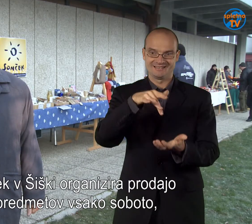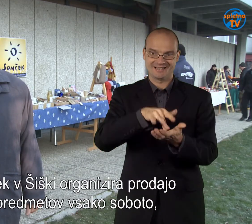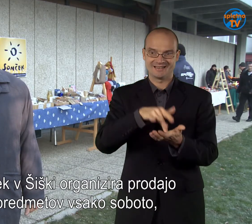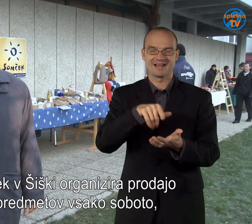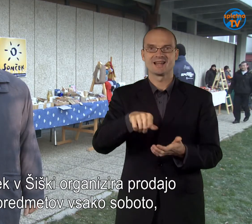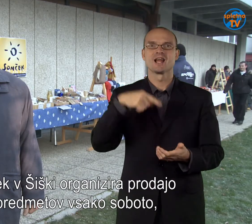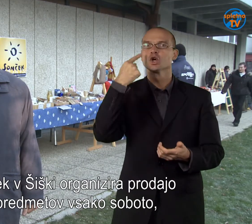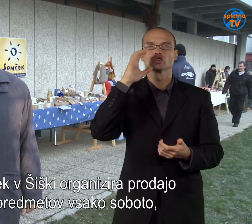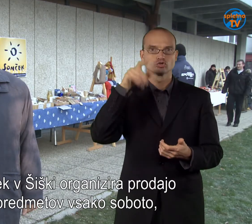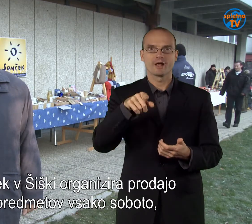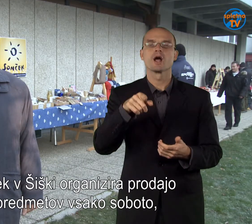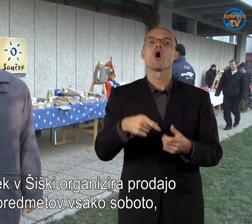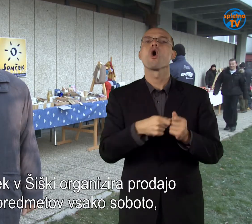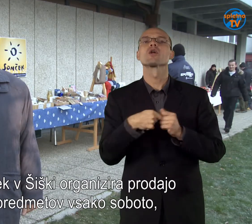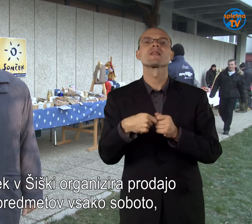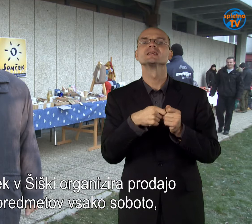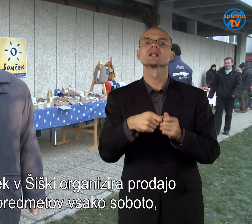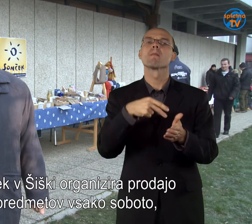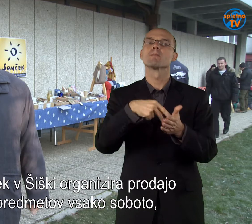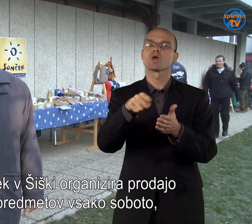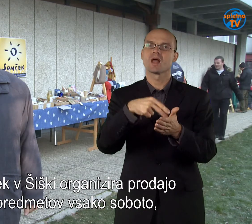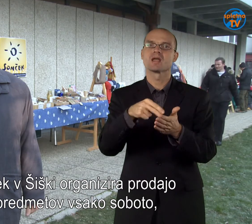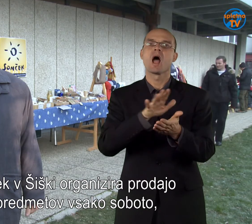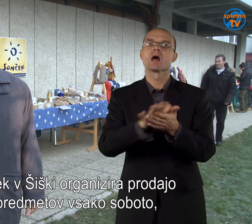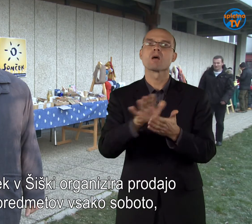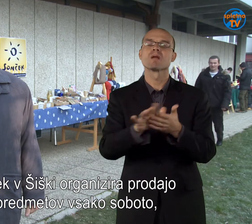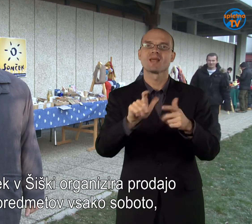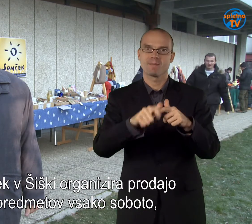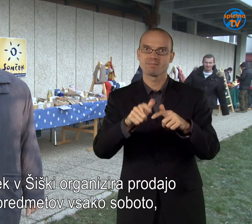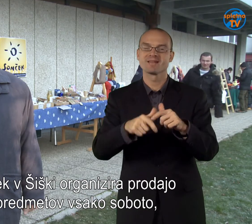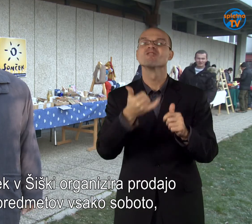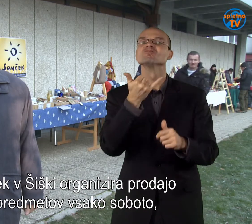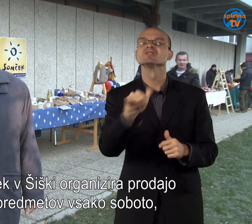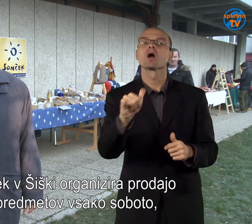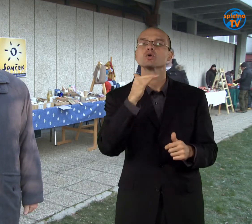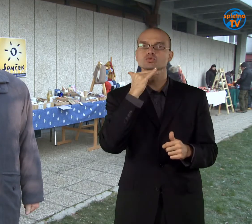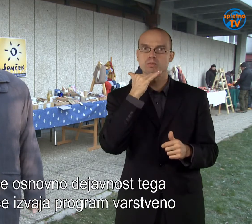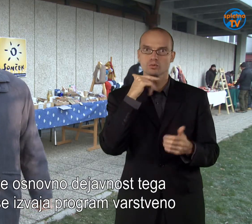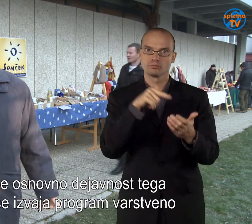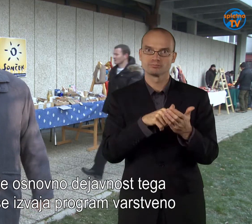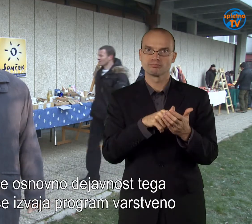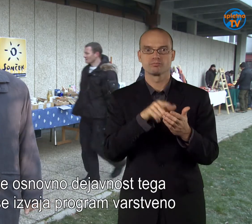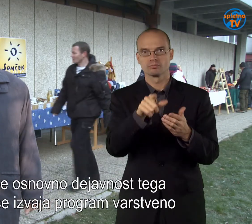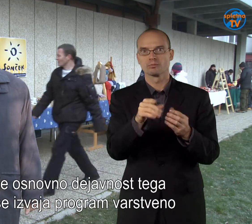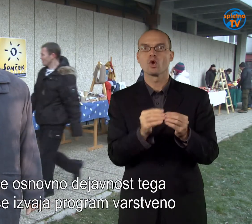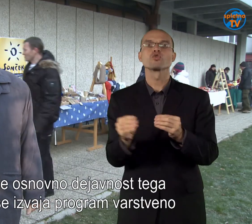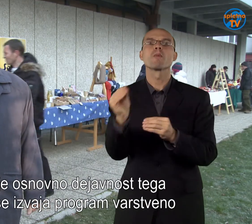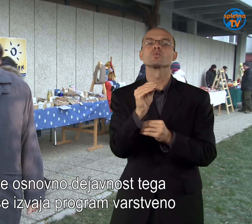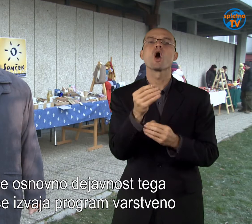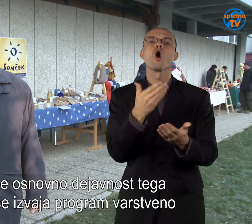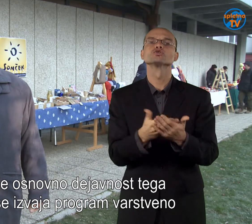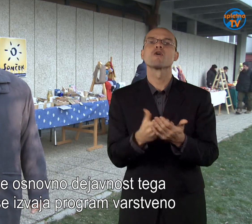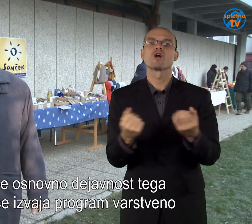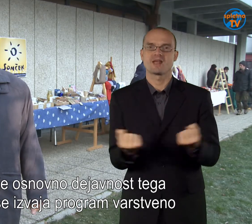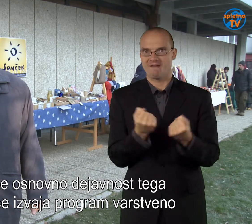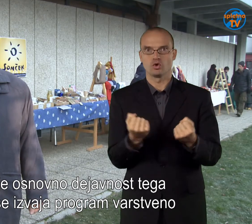centru Sonček v Šiški organizira prodajo rabljenih predmetov vsako soboto, ki seveda dopolnjuje osnovno